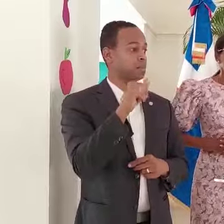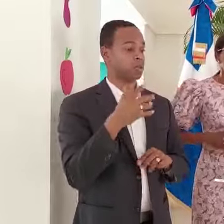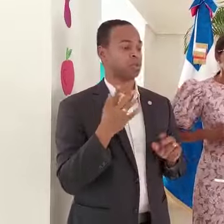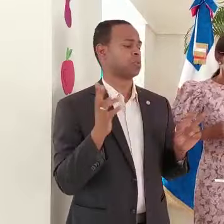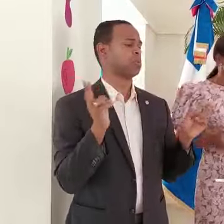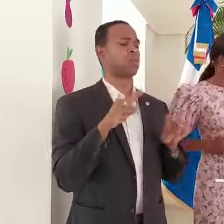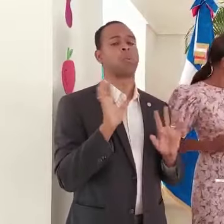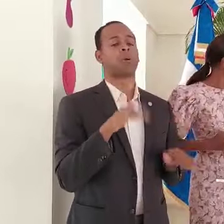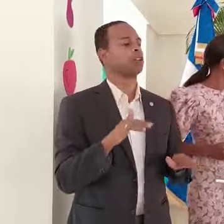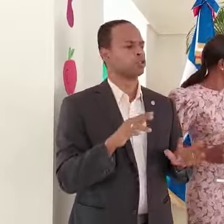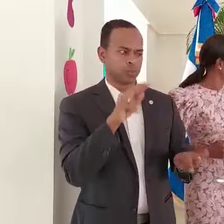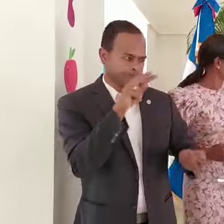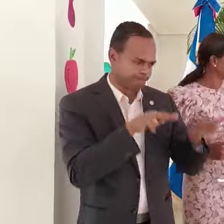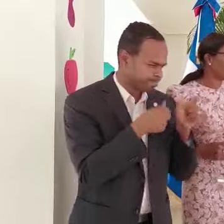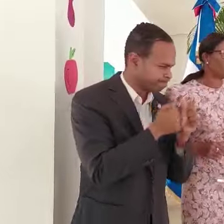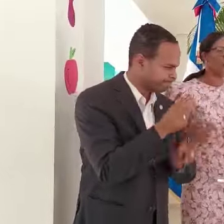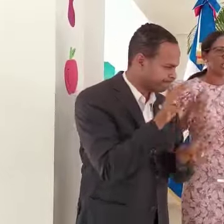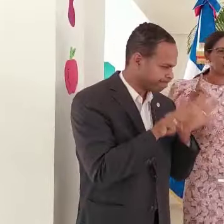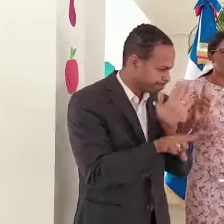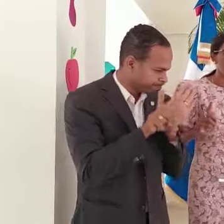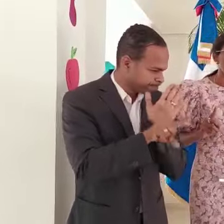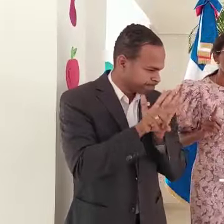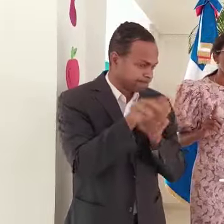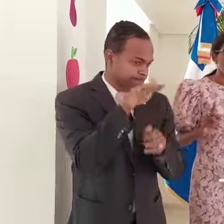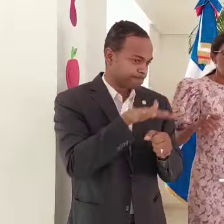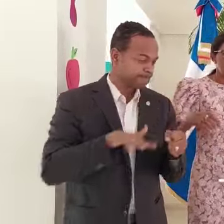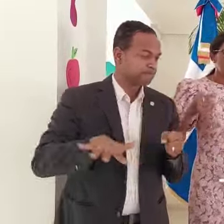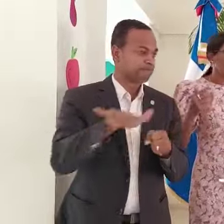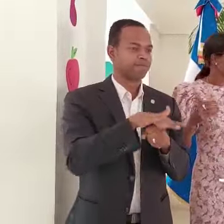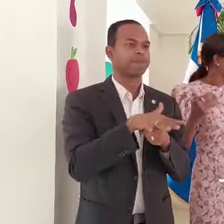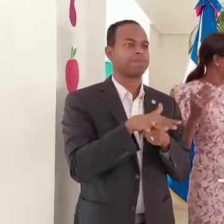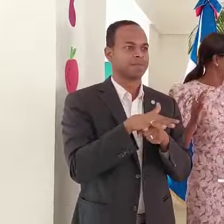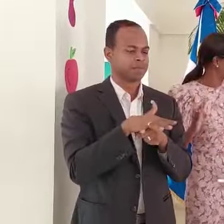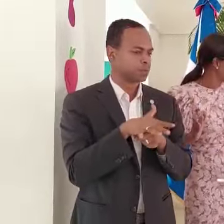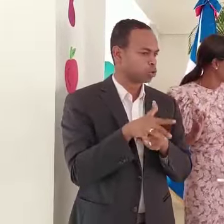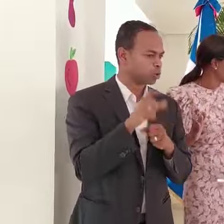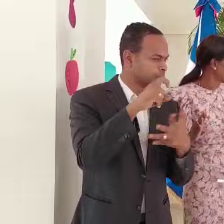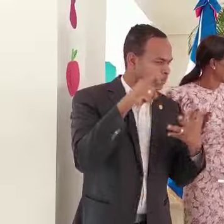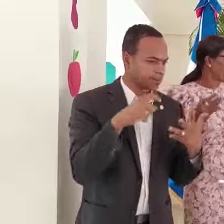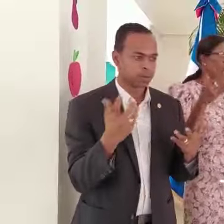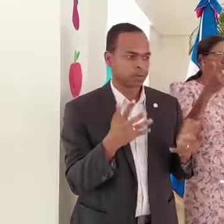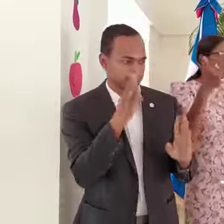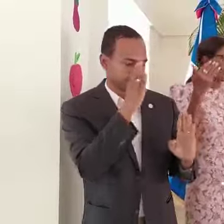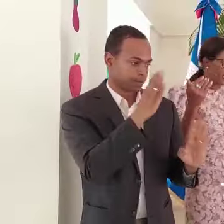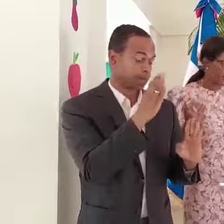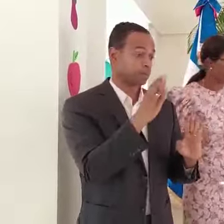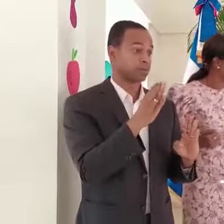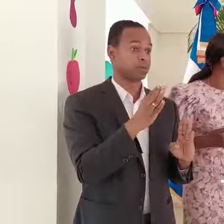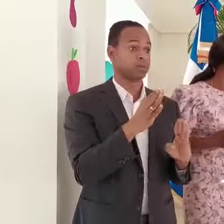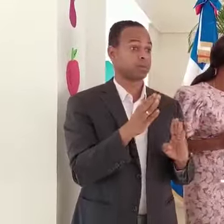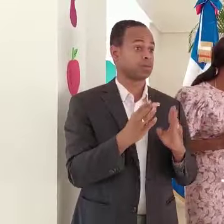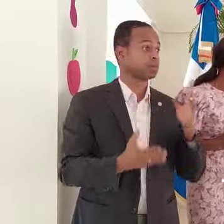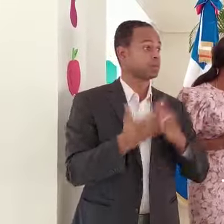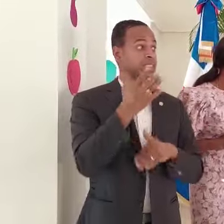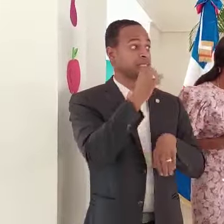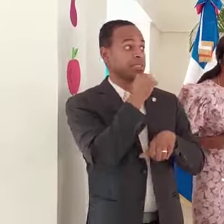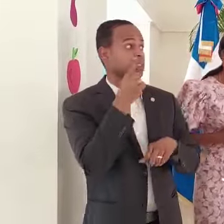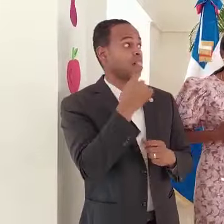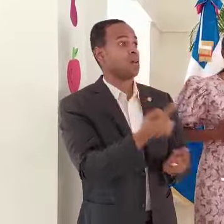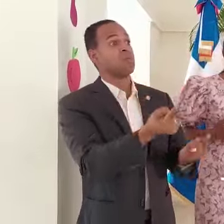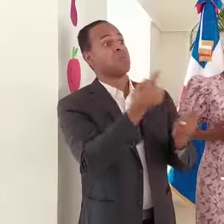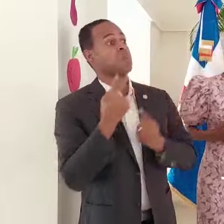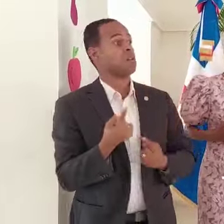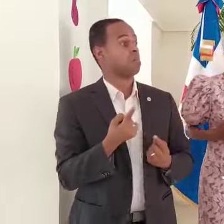descuidamos, que le damos un seguimiento continuo de todas las cosas que necesitan, que no pueden llegar rápidamente de Santo